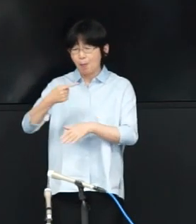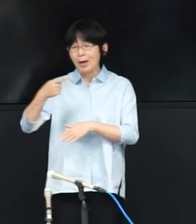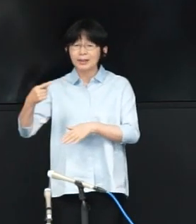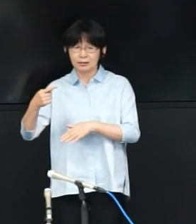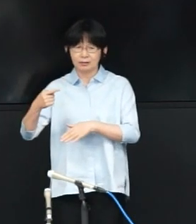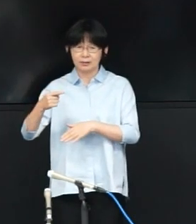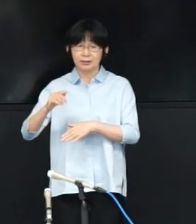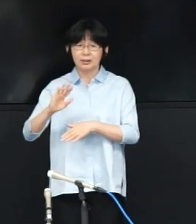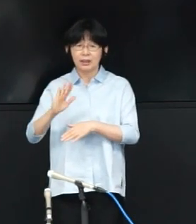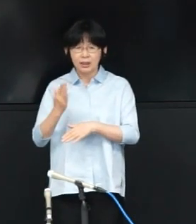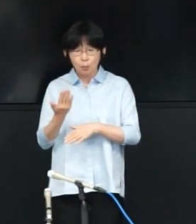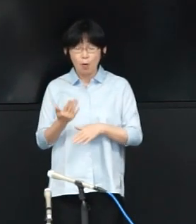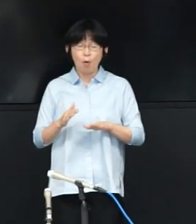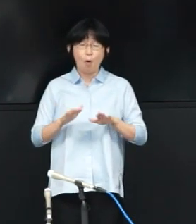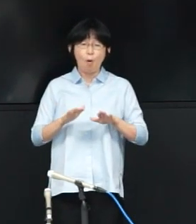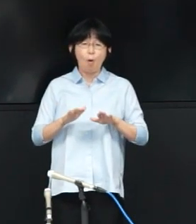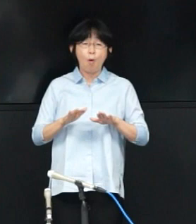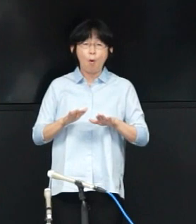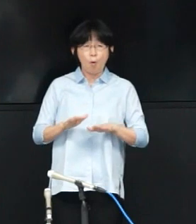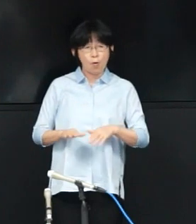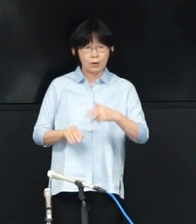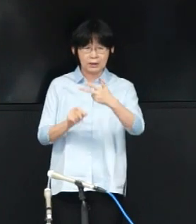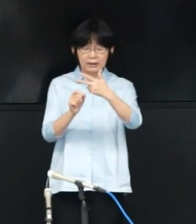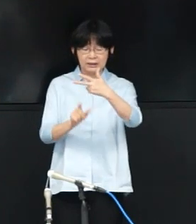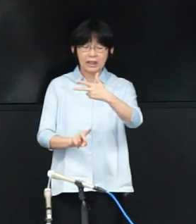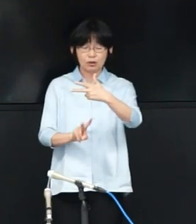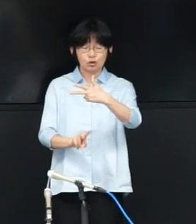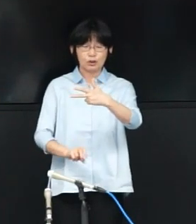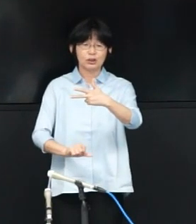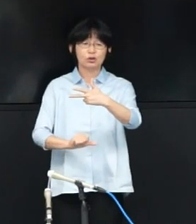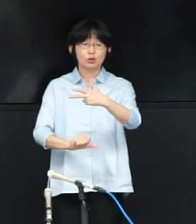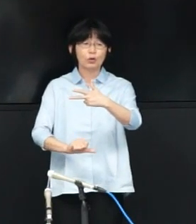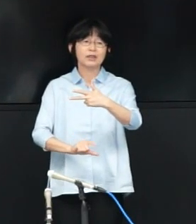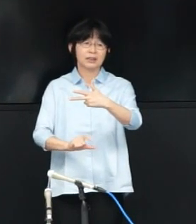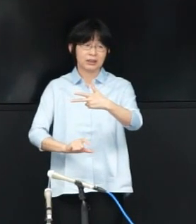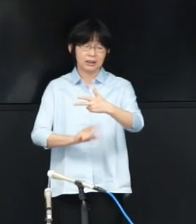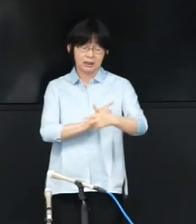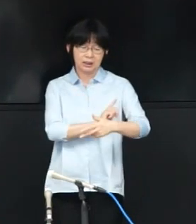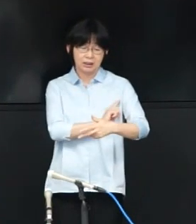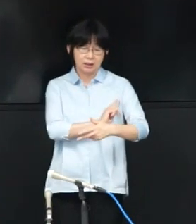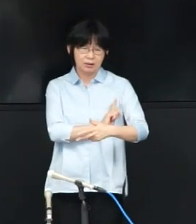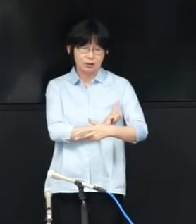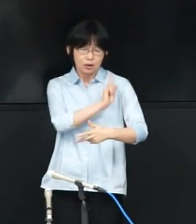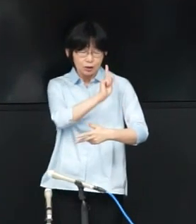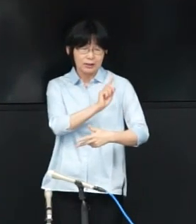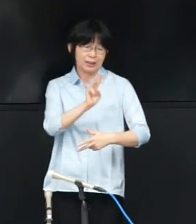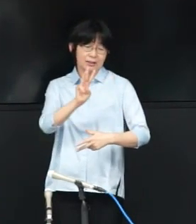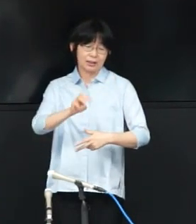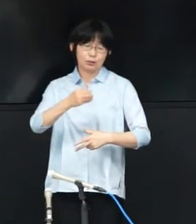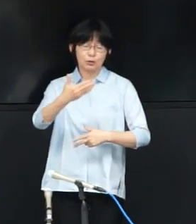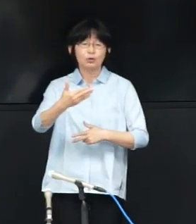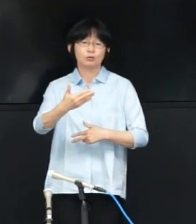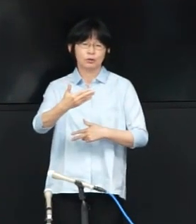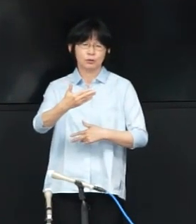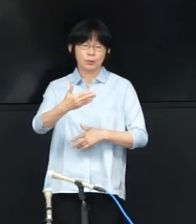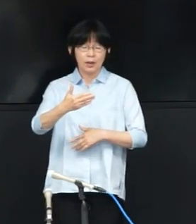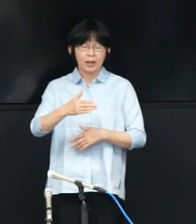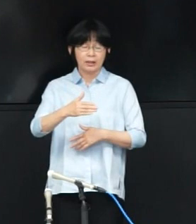日25日に39度の発熱と症状がございまして